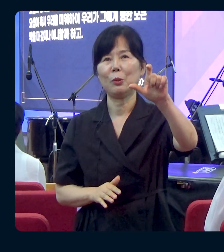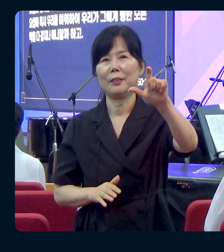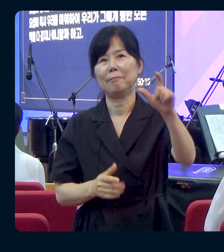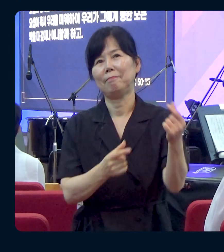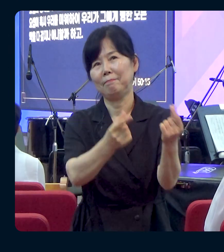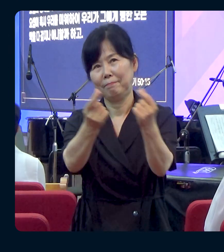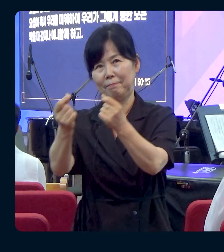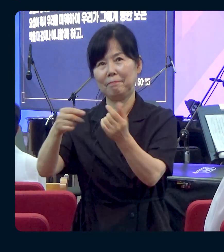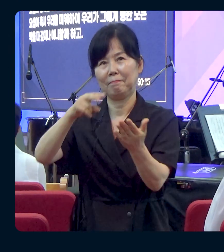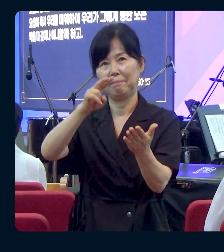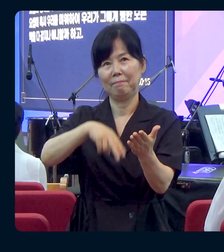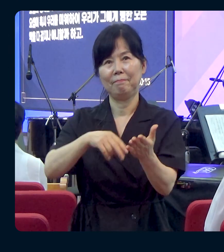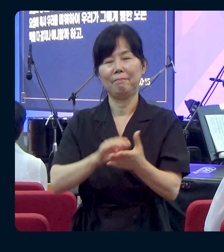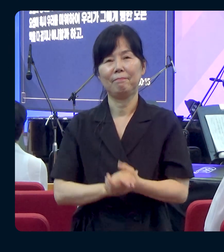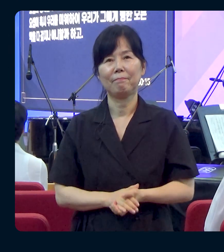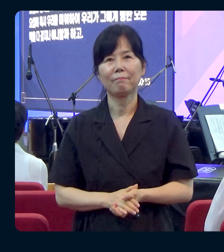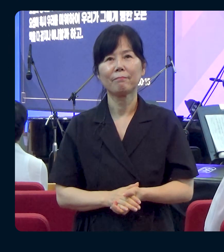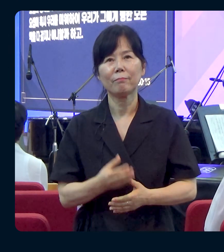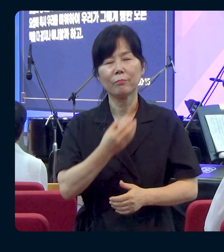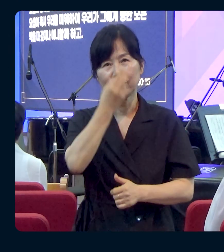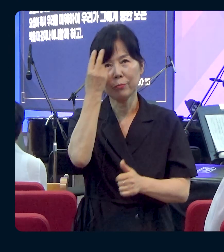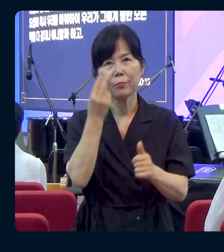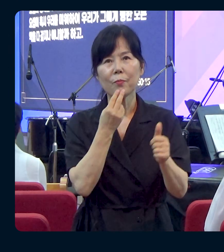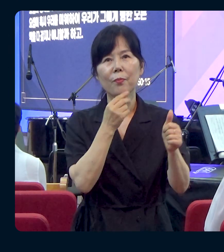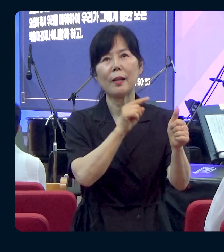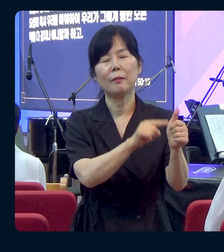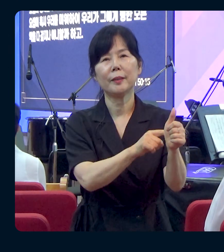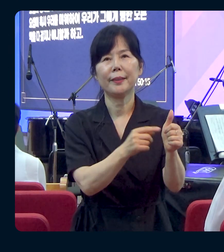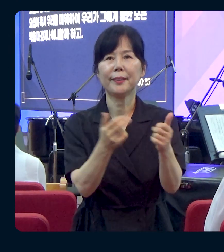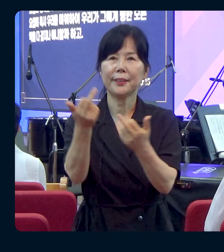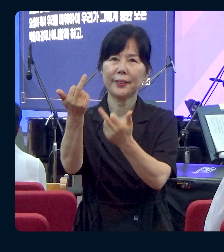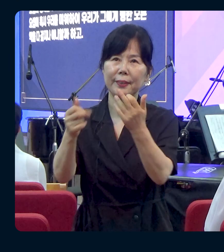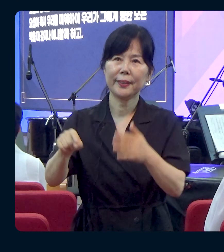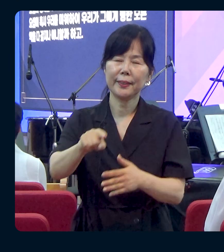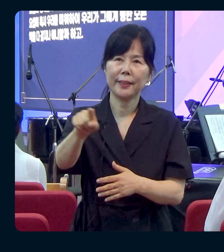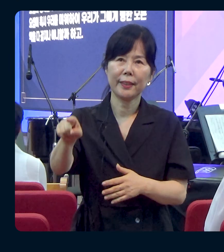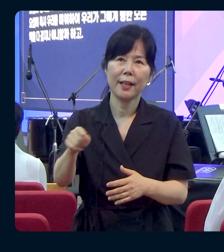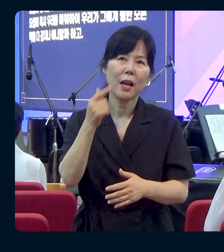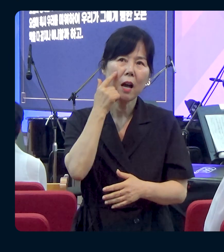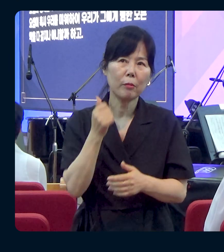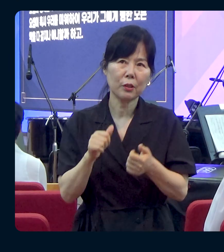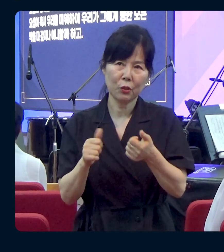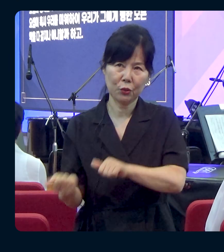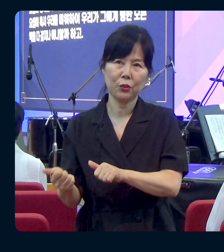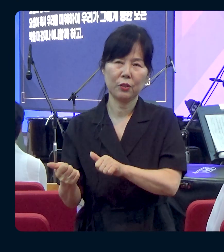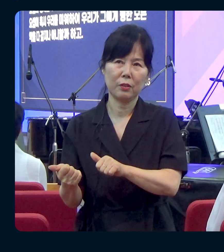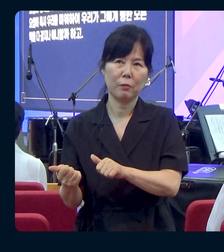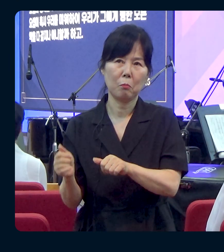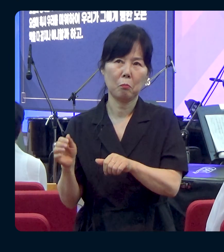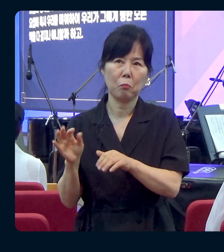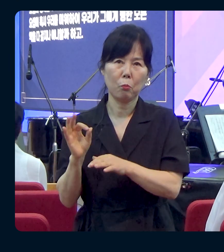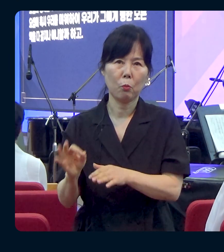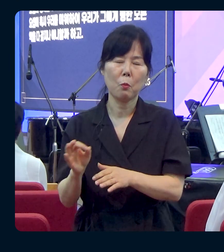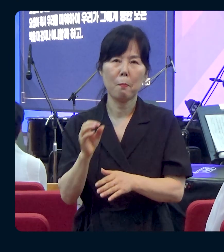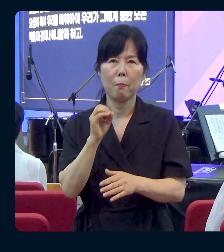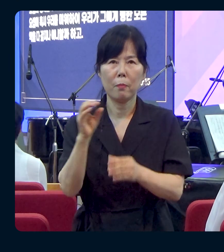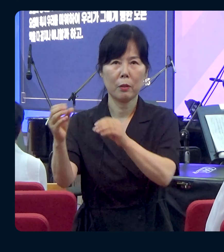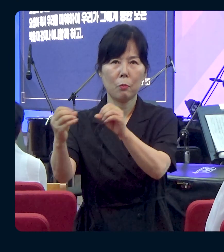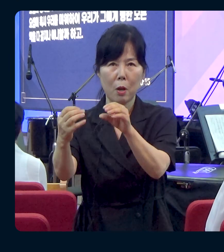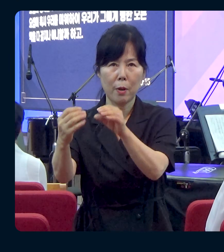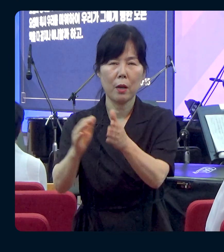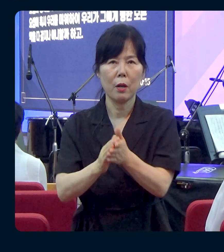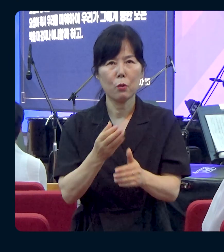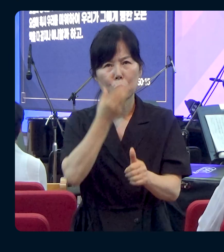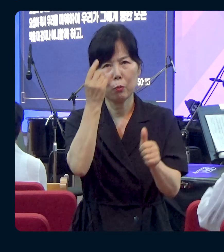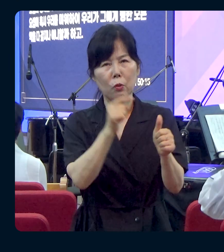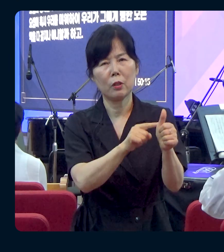있습니다. 15절 말씀을 함께 읽겠습니다. 15절 같이 읽습니다. 요셉의 형제들이 그들의 아버지가